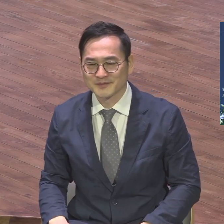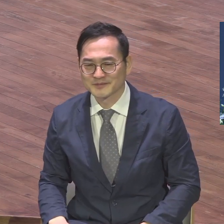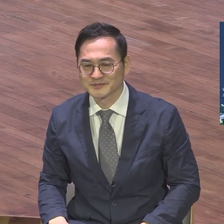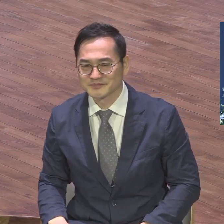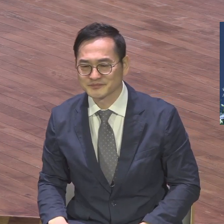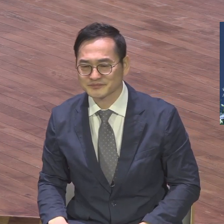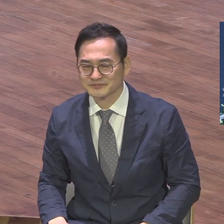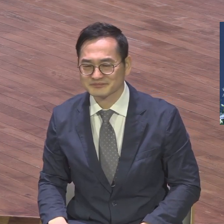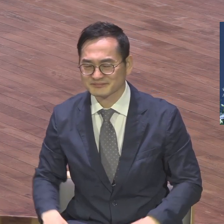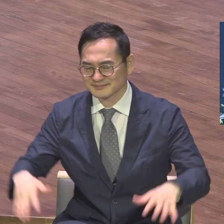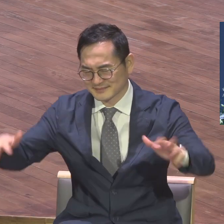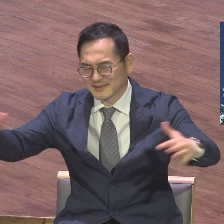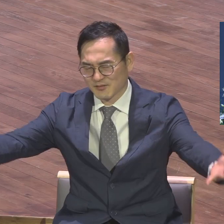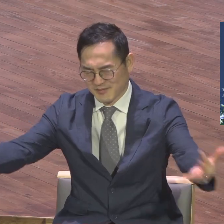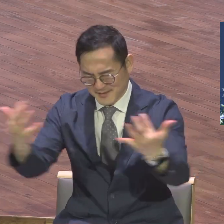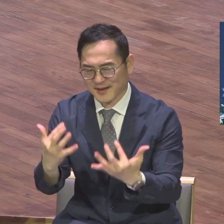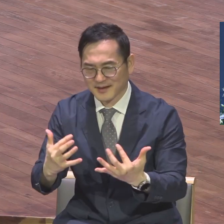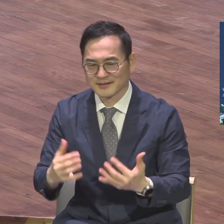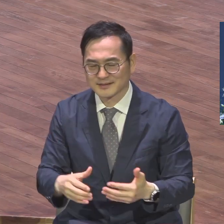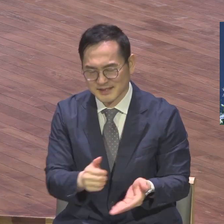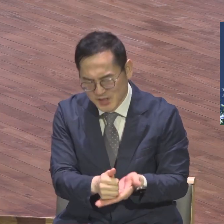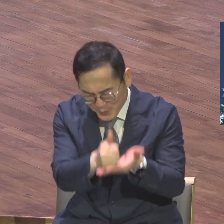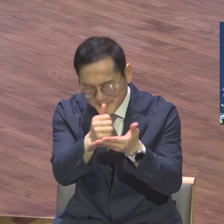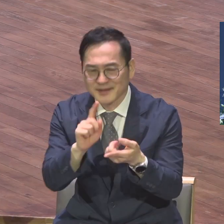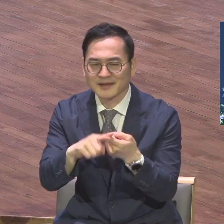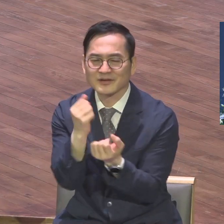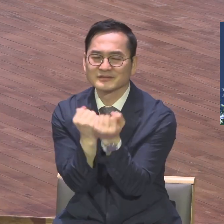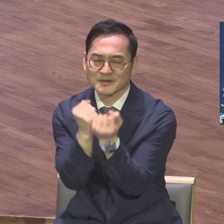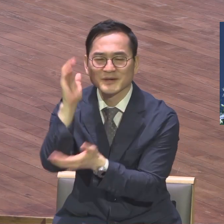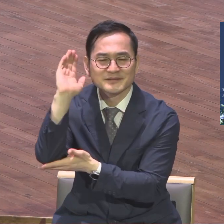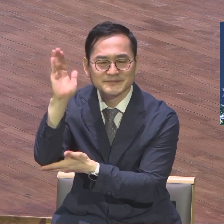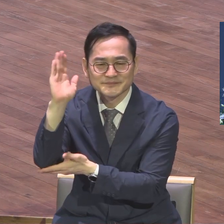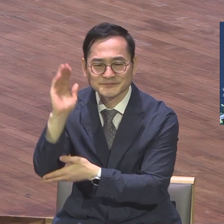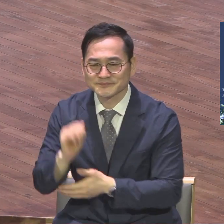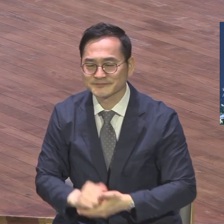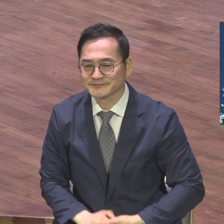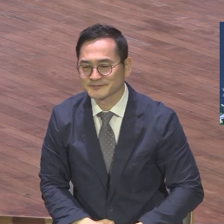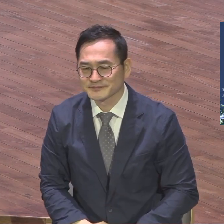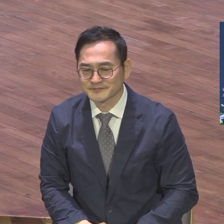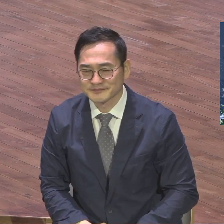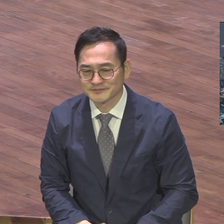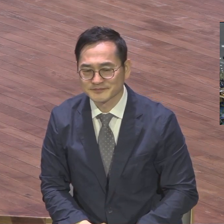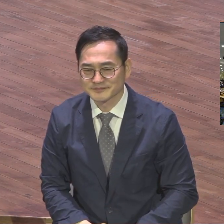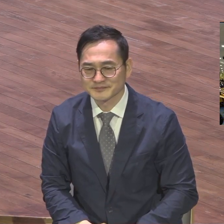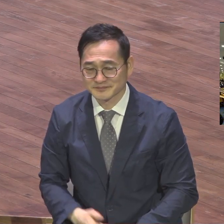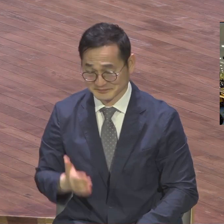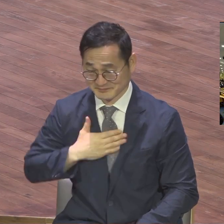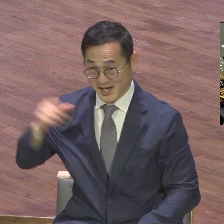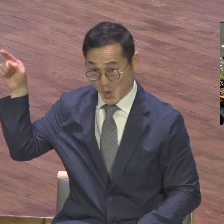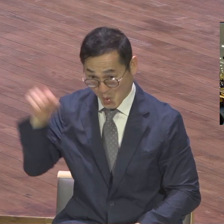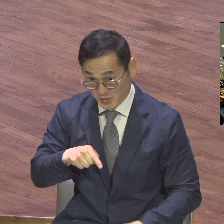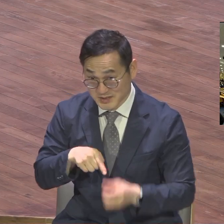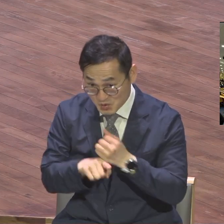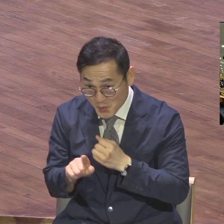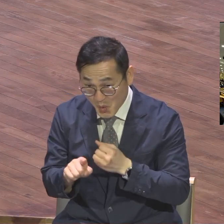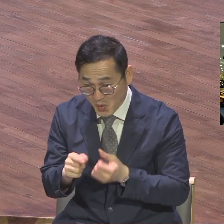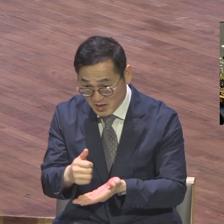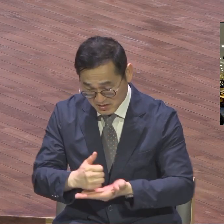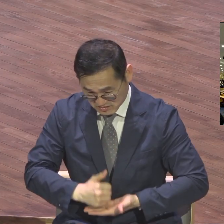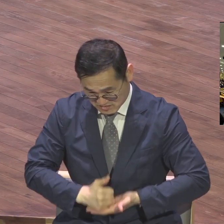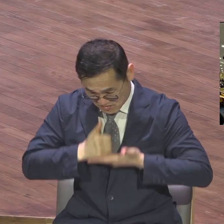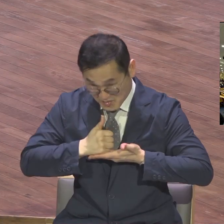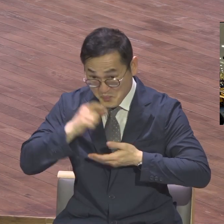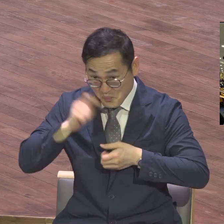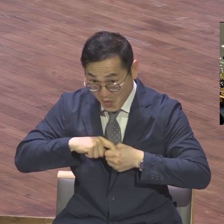섬김의 리더십을 말씀하신 후에 45절에 보면 이렇게 결론 내리십니다. 인자가 온 것은 섬김을 받으려